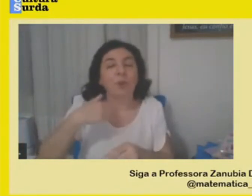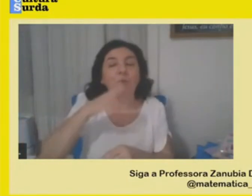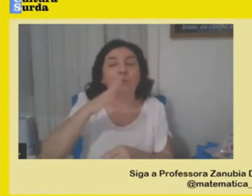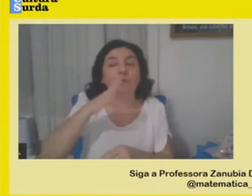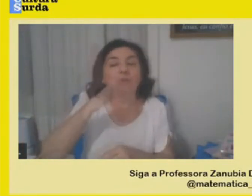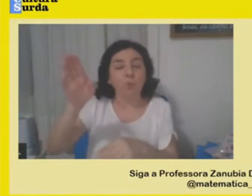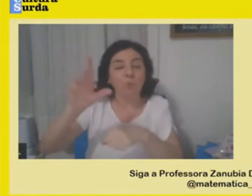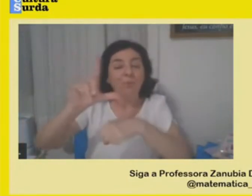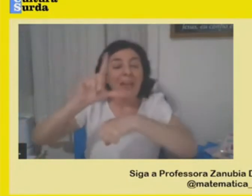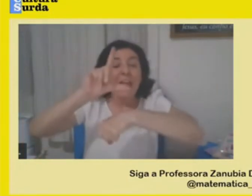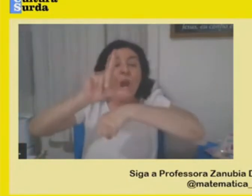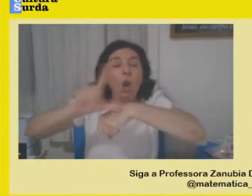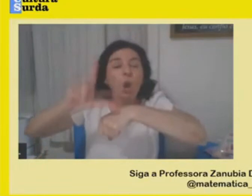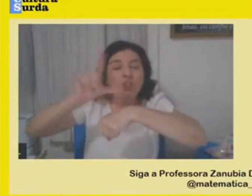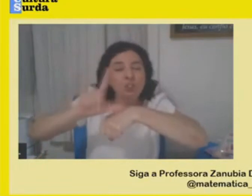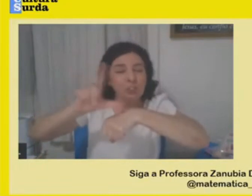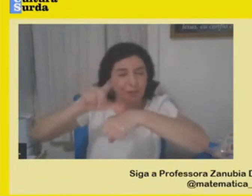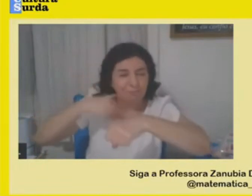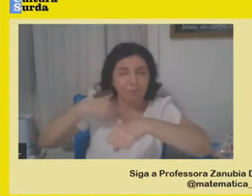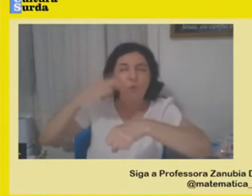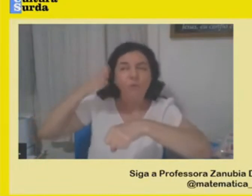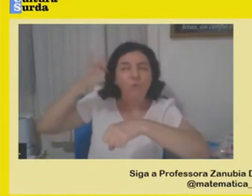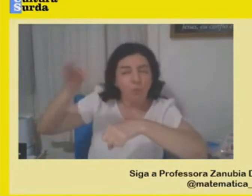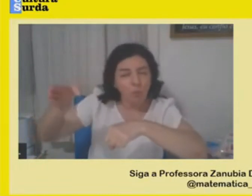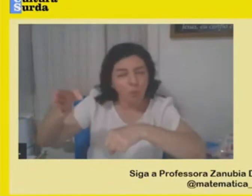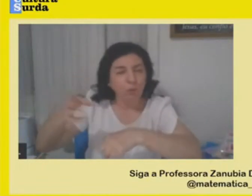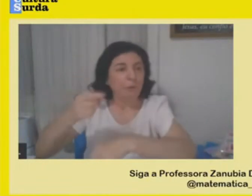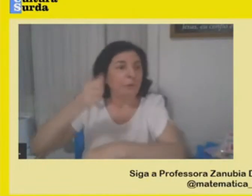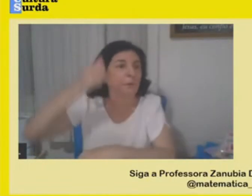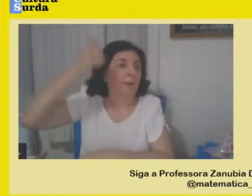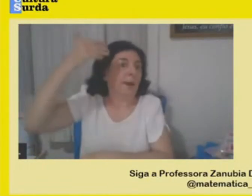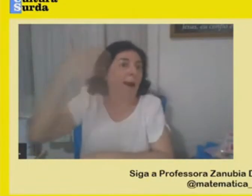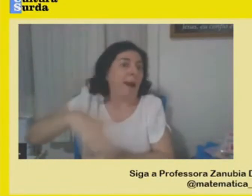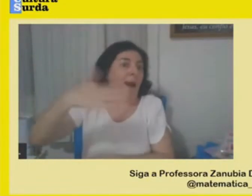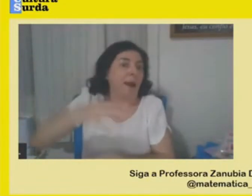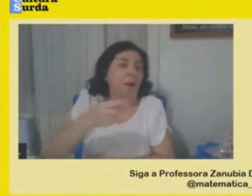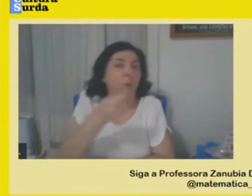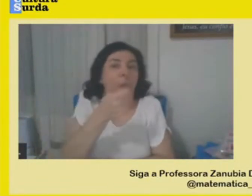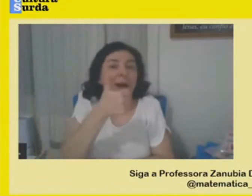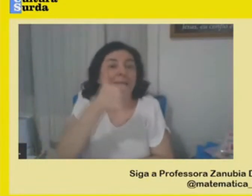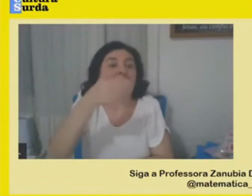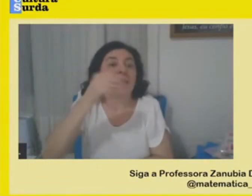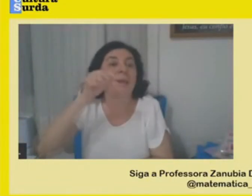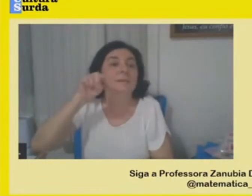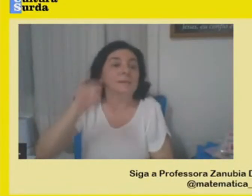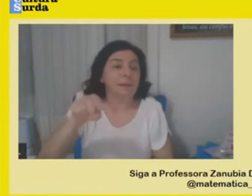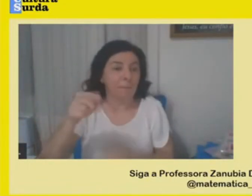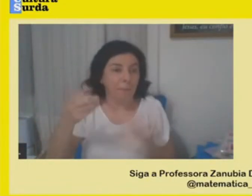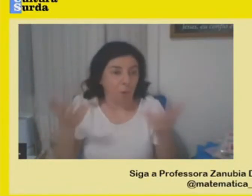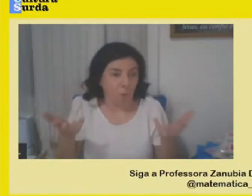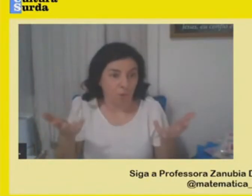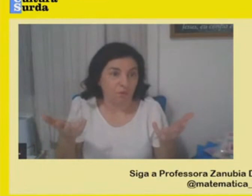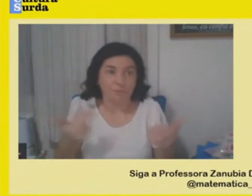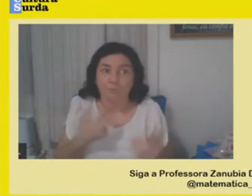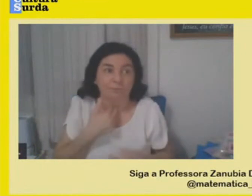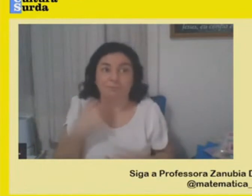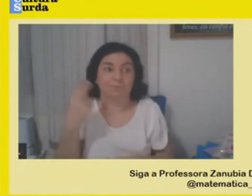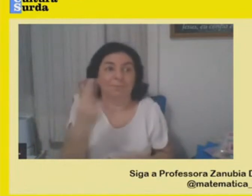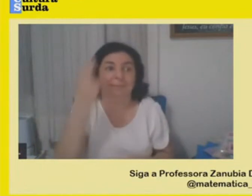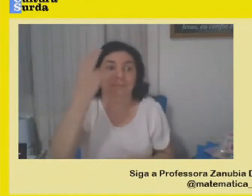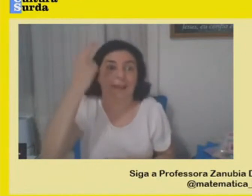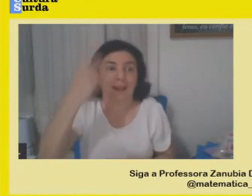Não é baratinho não, porque precisa comprar muitos materiais, tá? Tem que ir